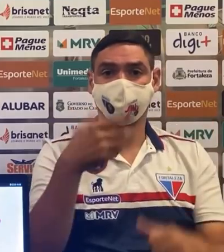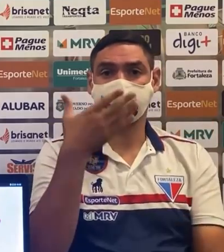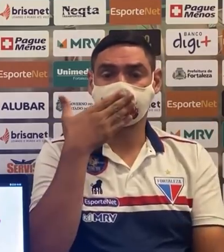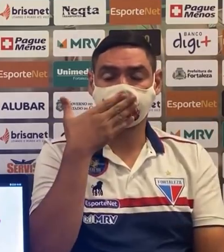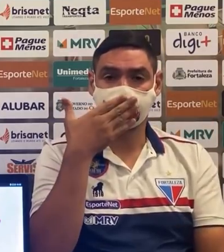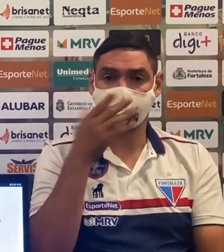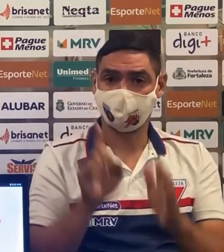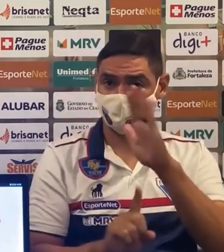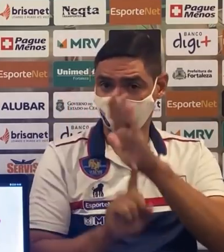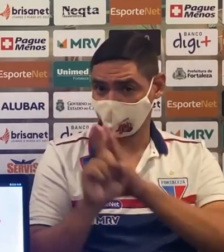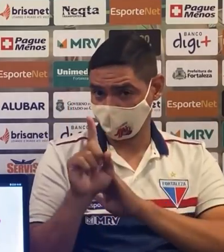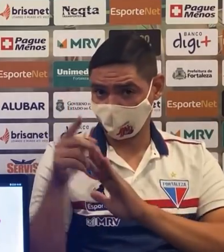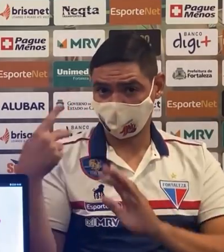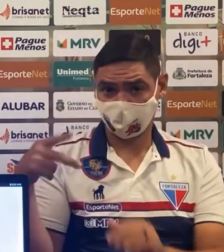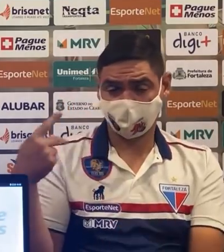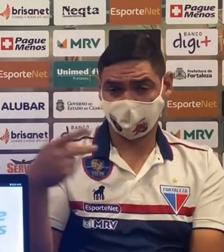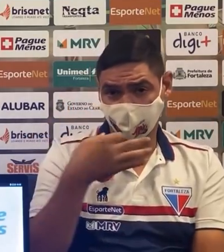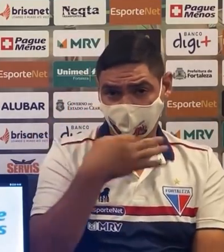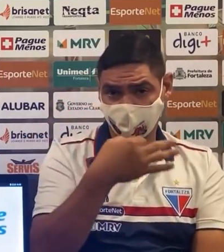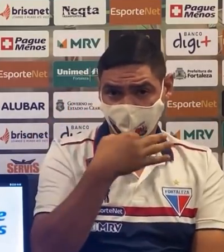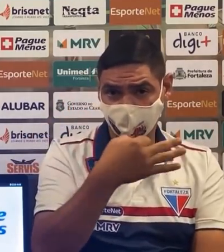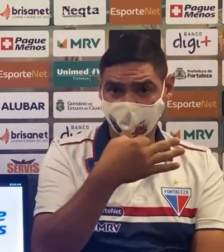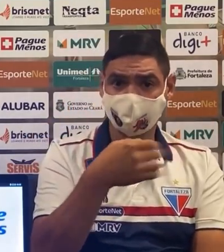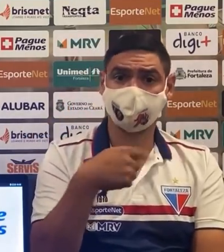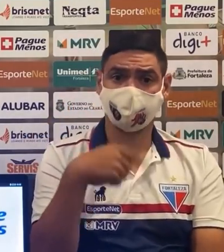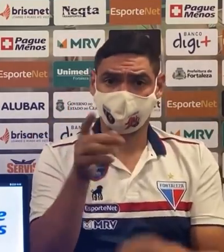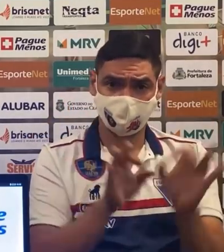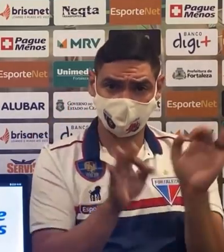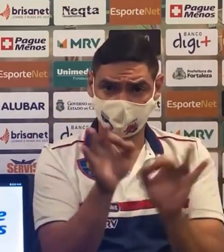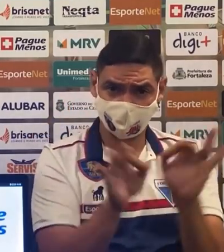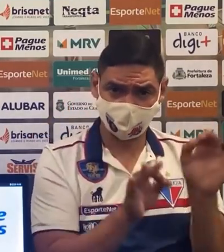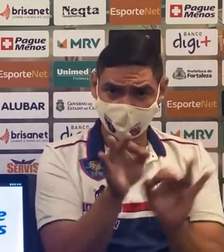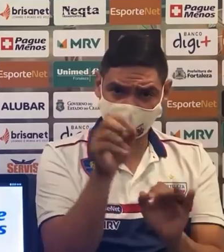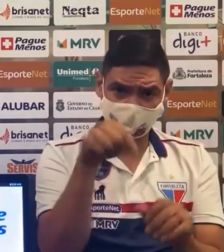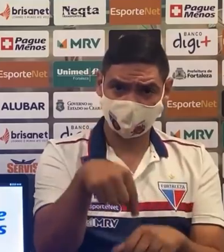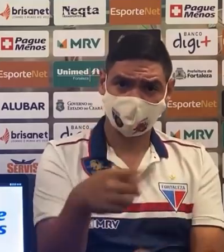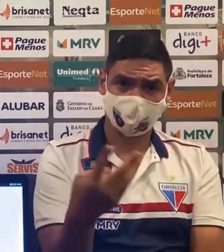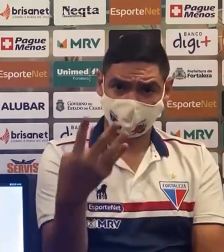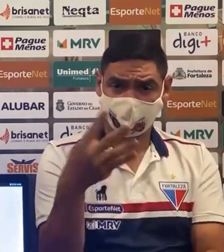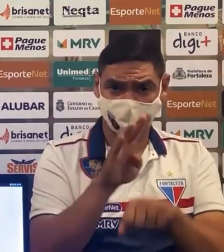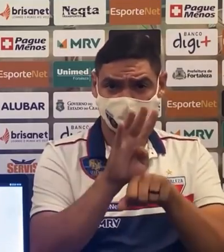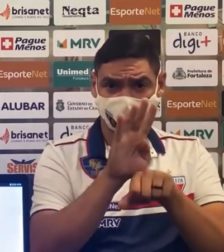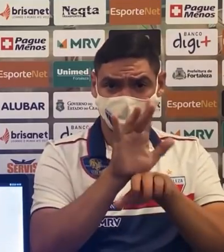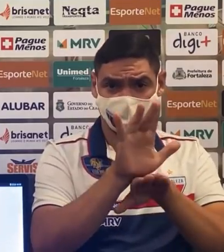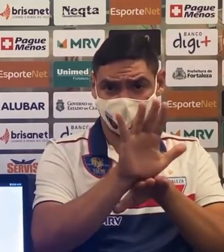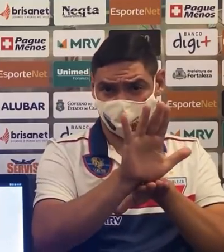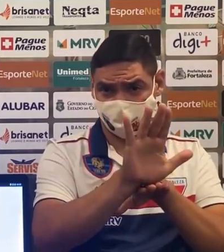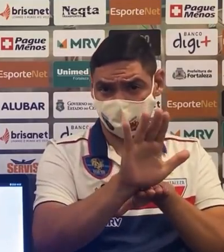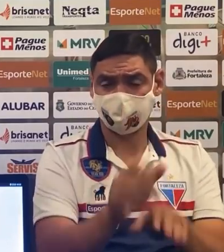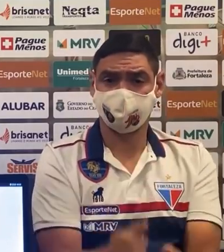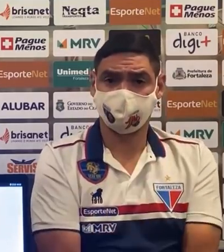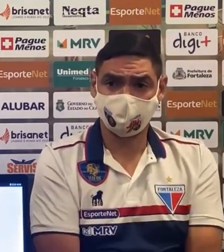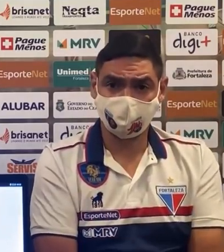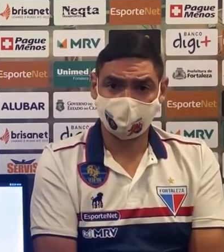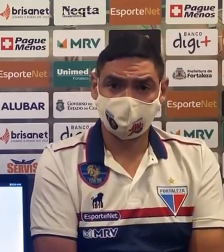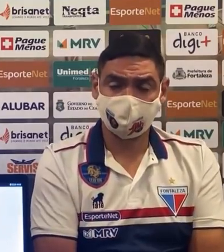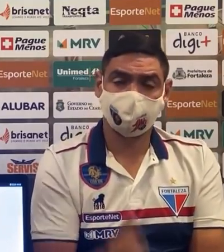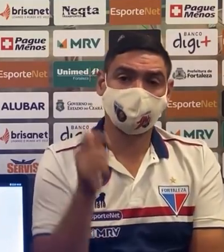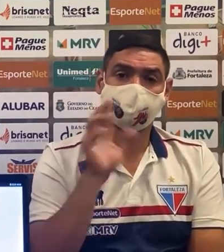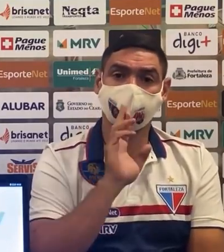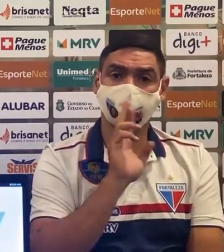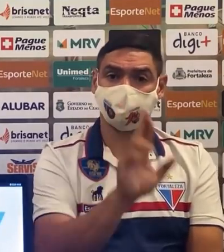na sua opinião, chegou o momento de mudar o esquema em relação à participação de 4 atacantes? Bom, a gente vem, desde que eu cheguei, a